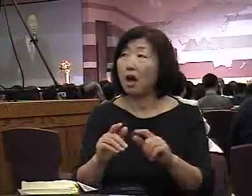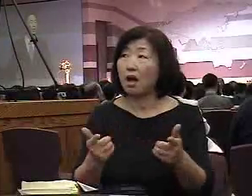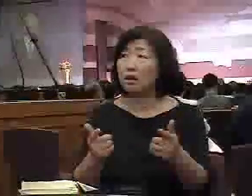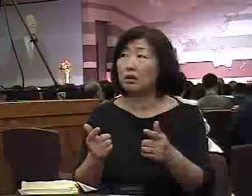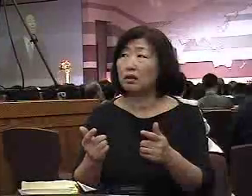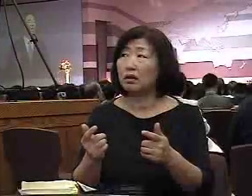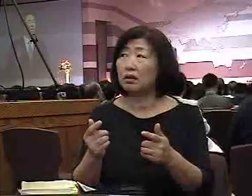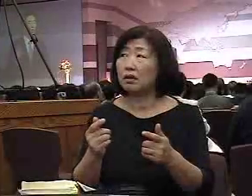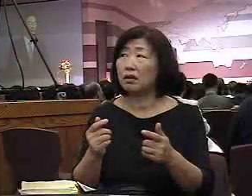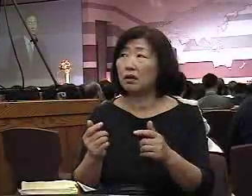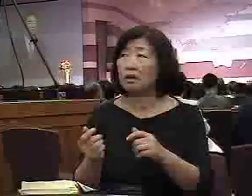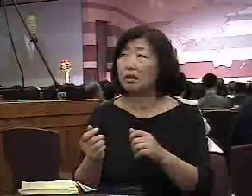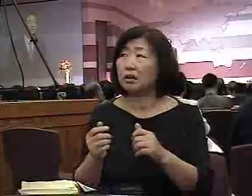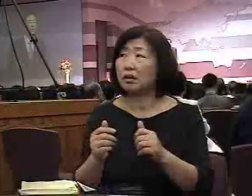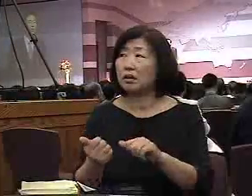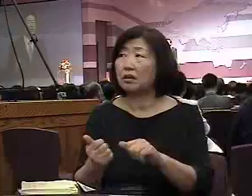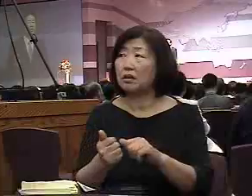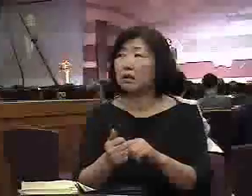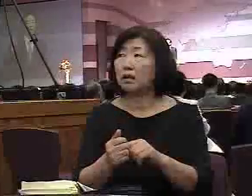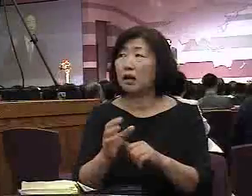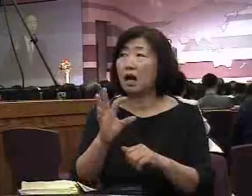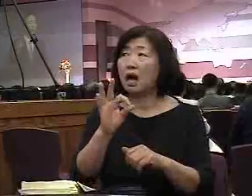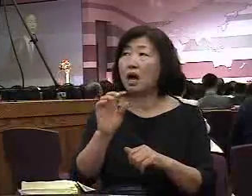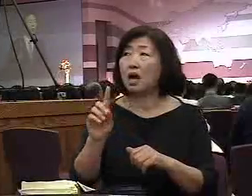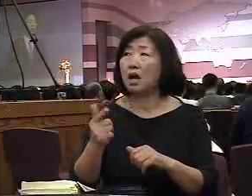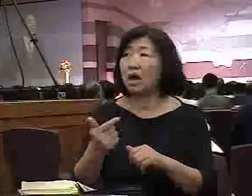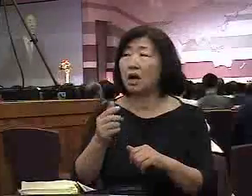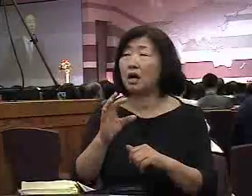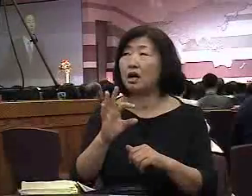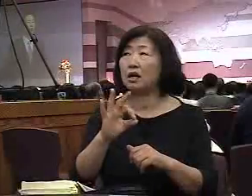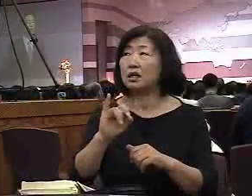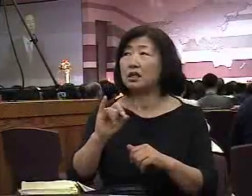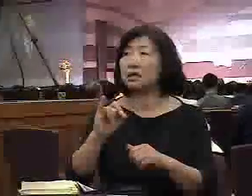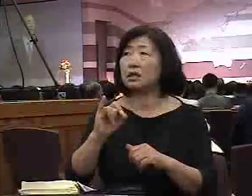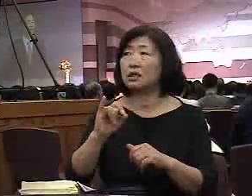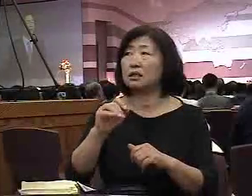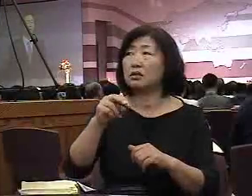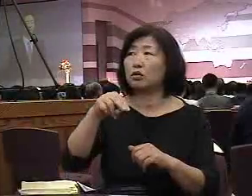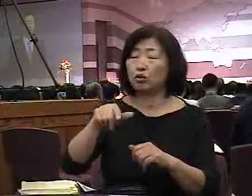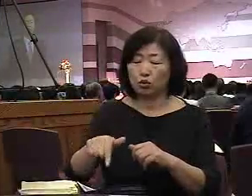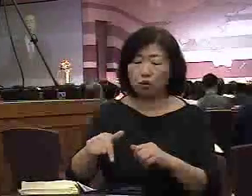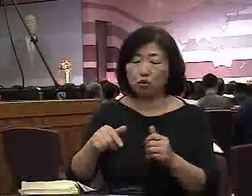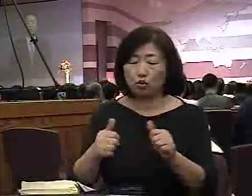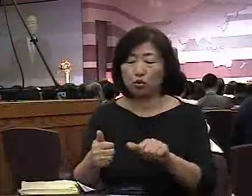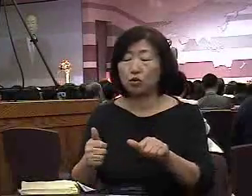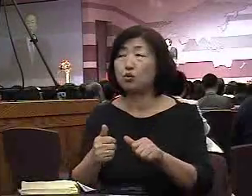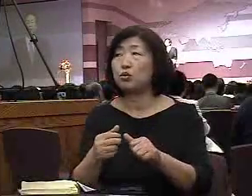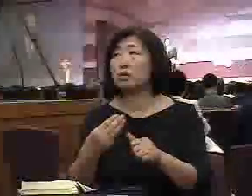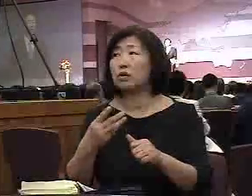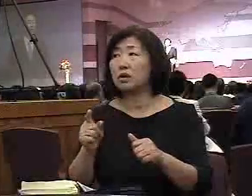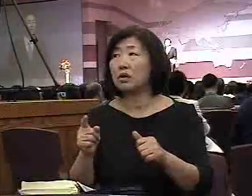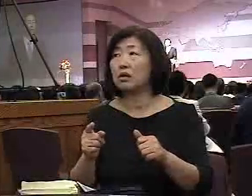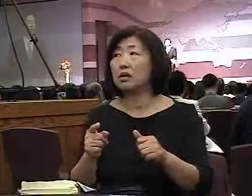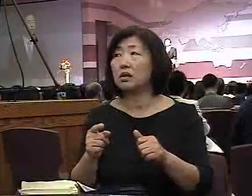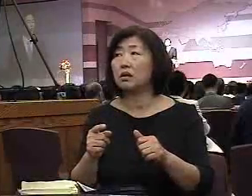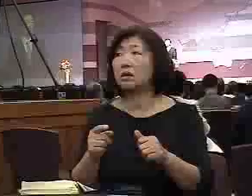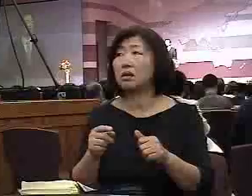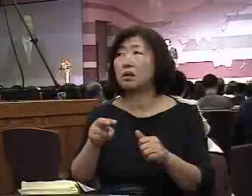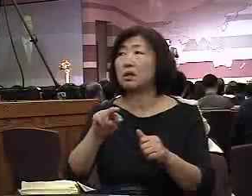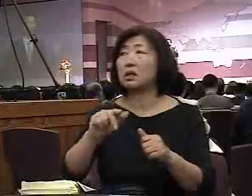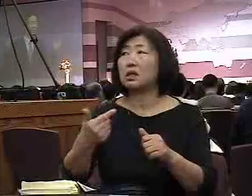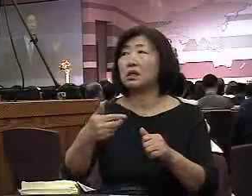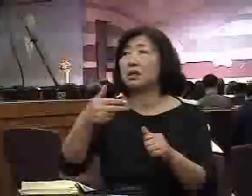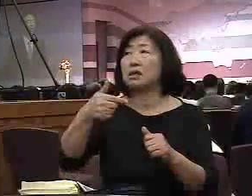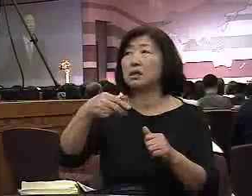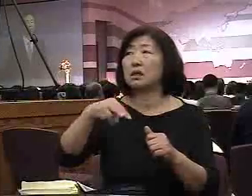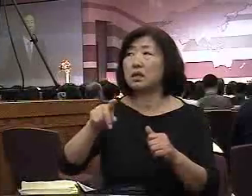무릎을 쳤어요. 우리 안희숙 선생님이 죽으면 죽으리라 하고 신사참배를 반대할 수 있었던 이유가 있었구나.